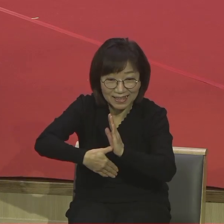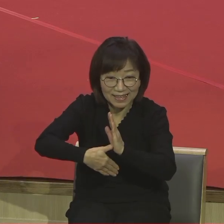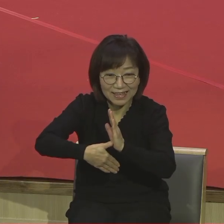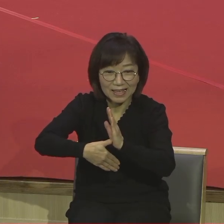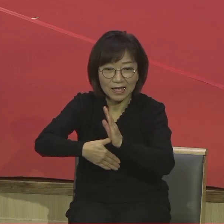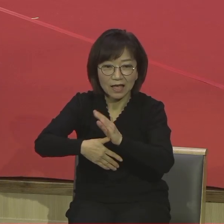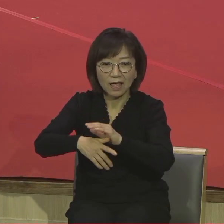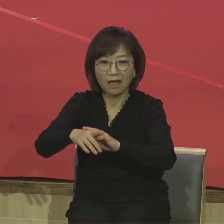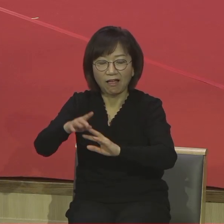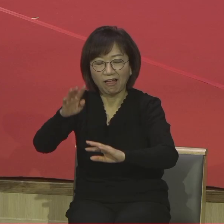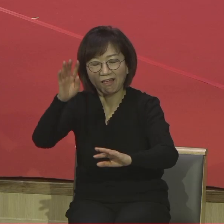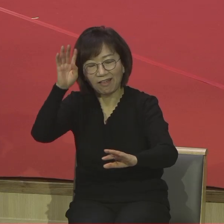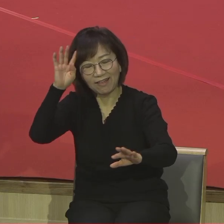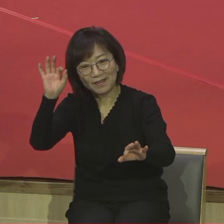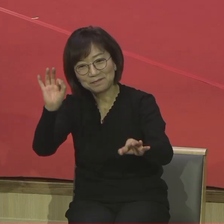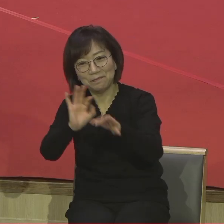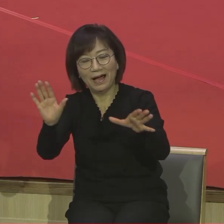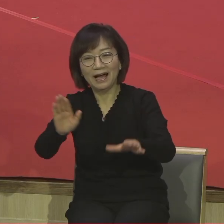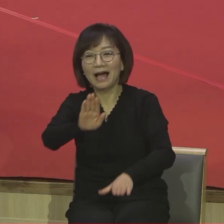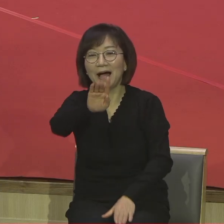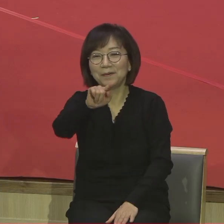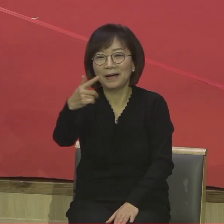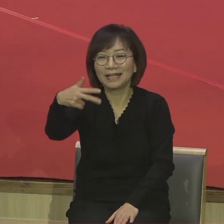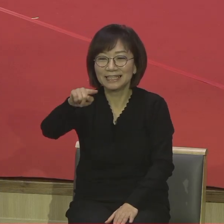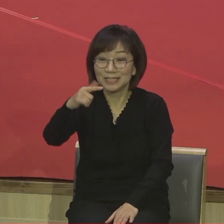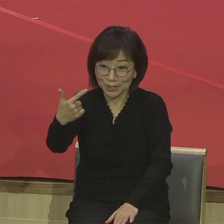어마어마한 반전이 확 일어납니다.